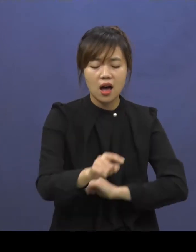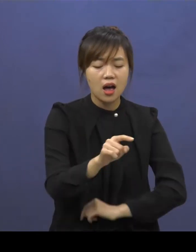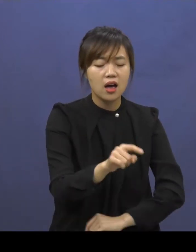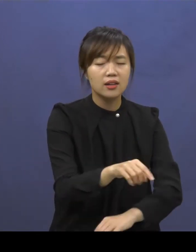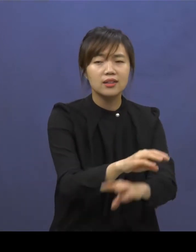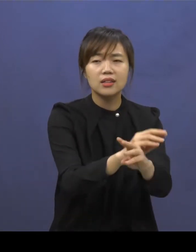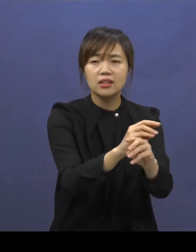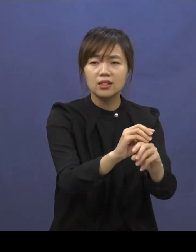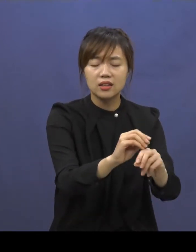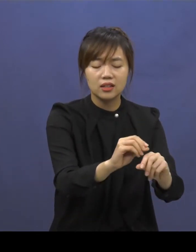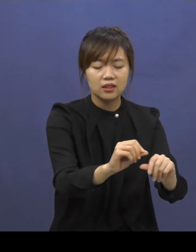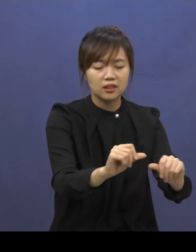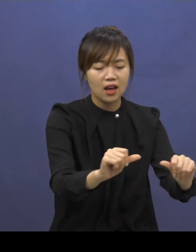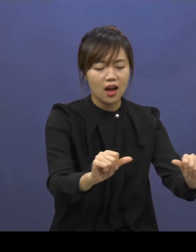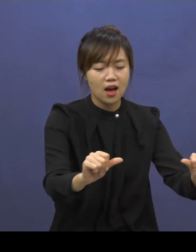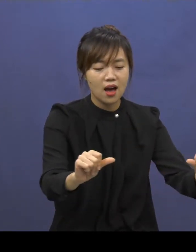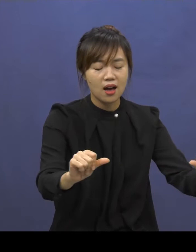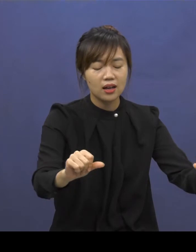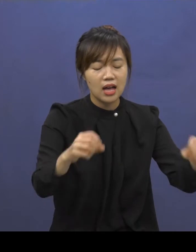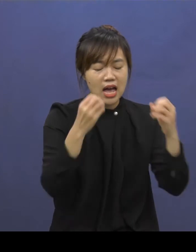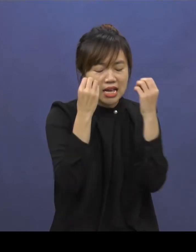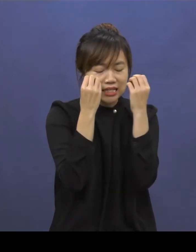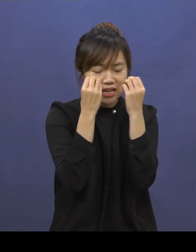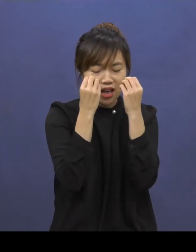상한 이 땅